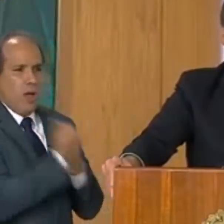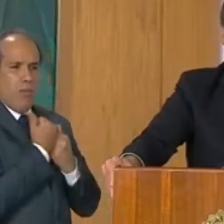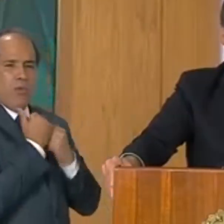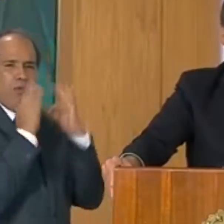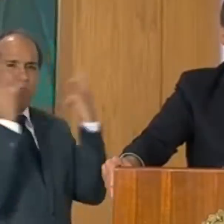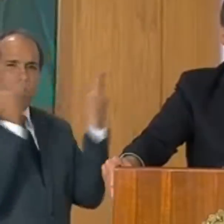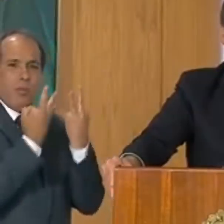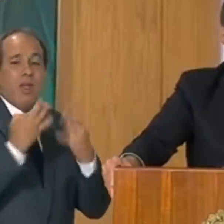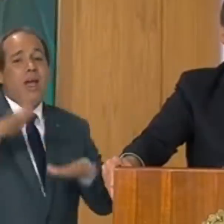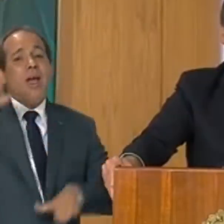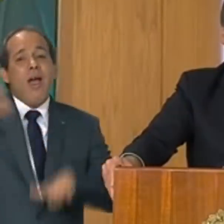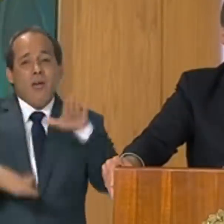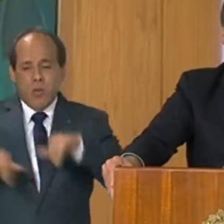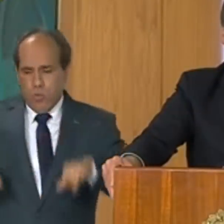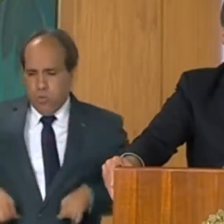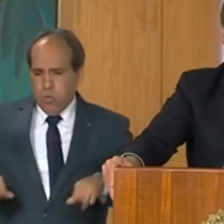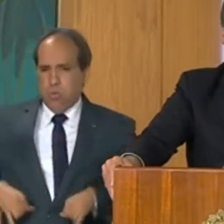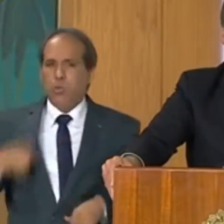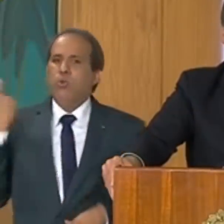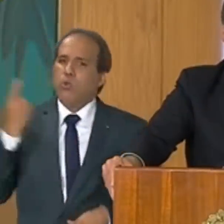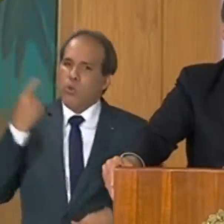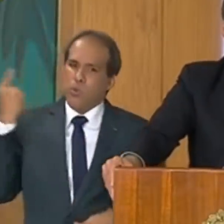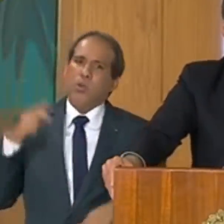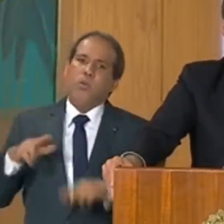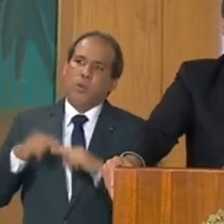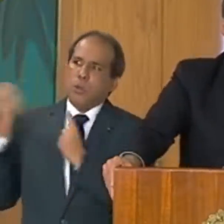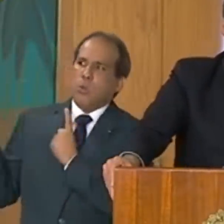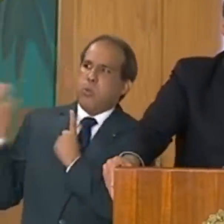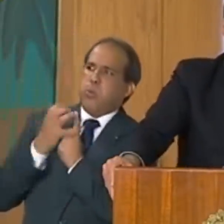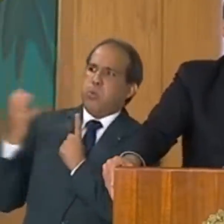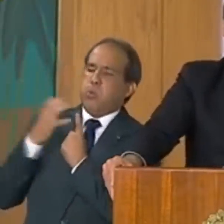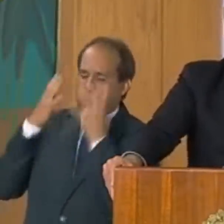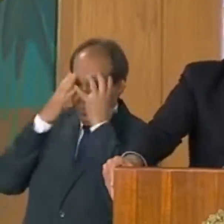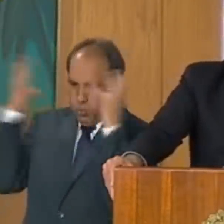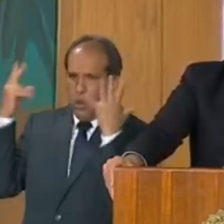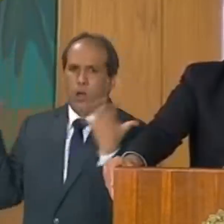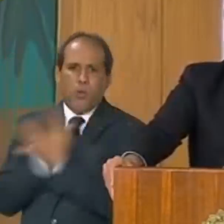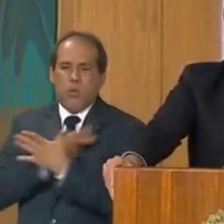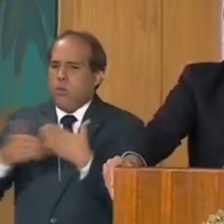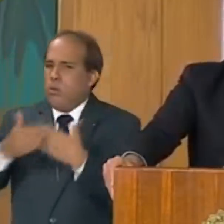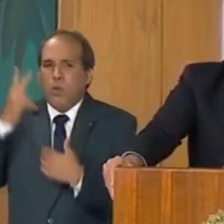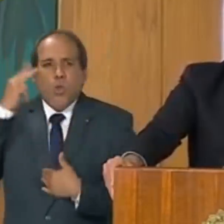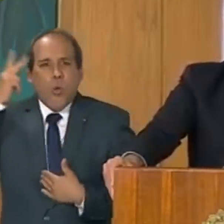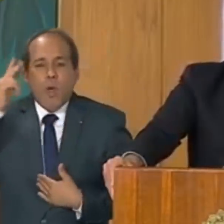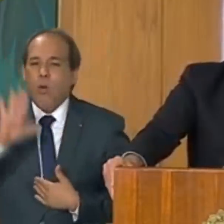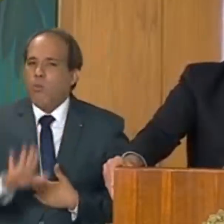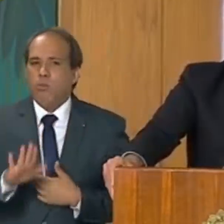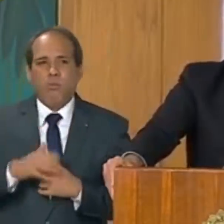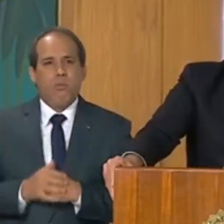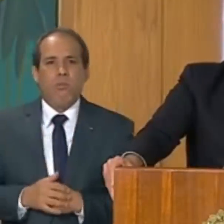Muitas vezes sofro sozinho, que a incompreensão acontece em qualquer lugar. Mas nós temos que